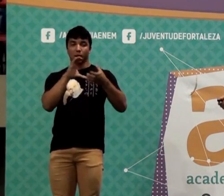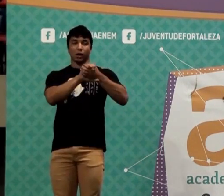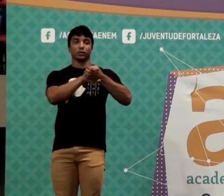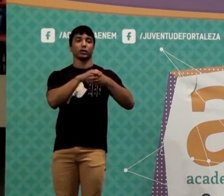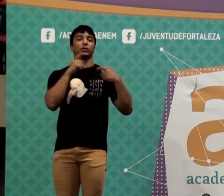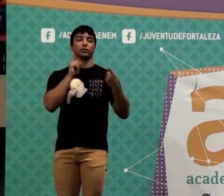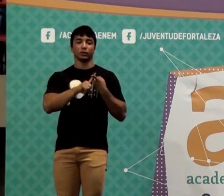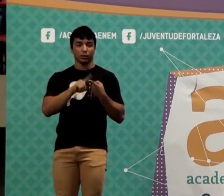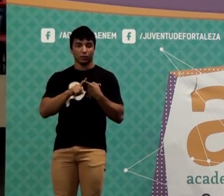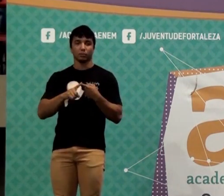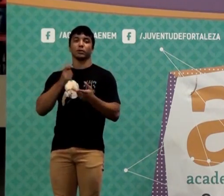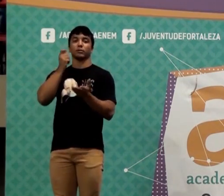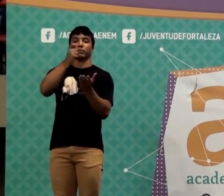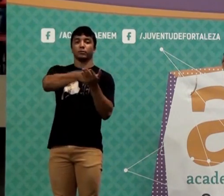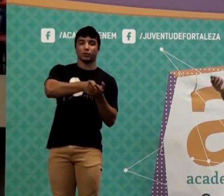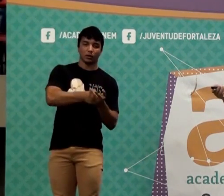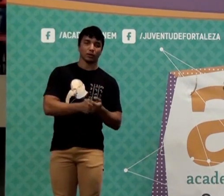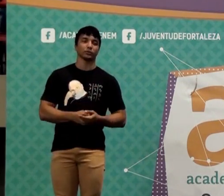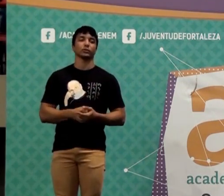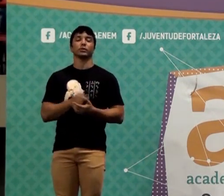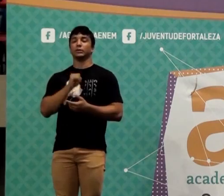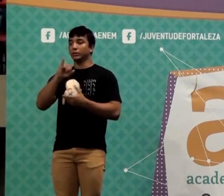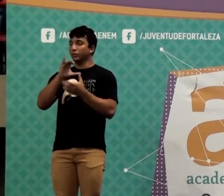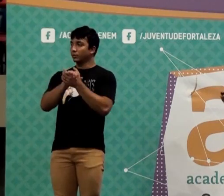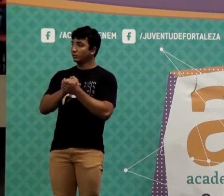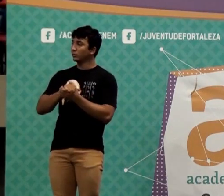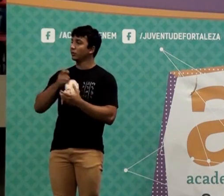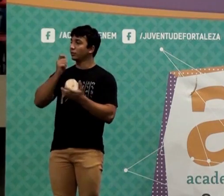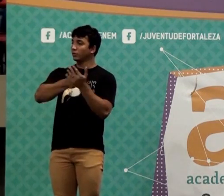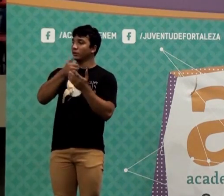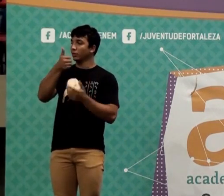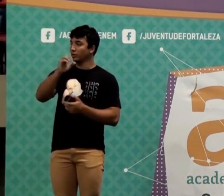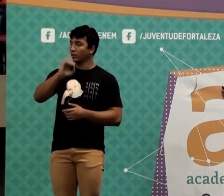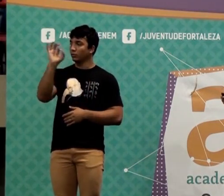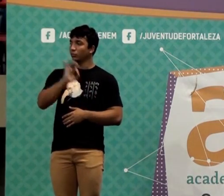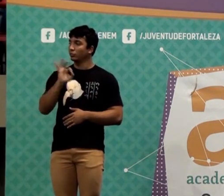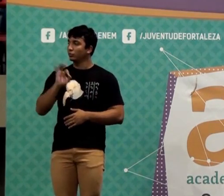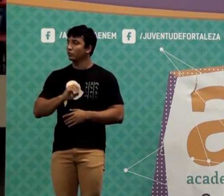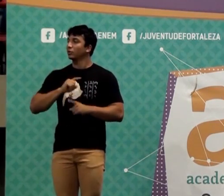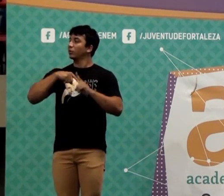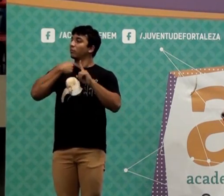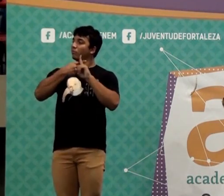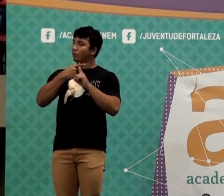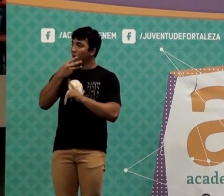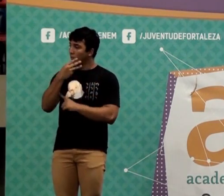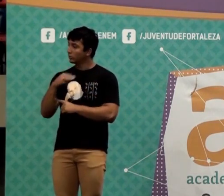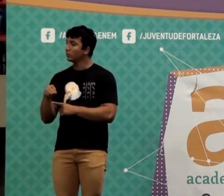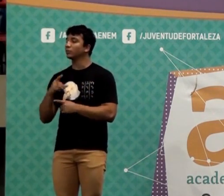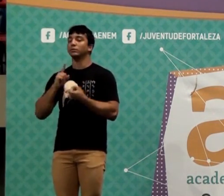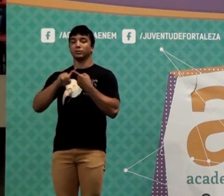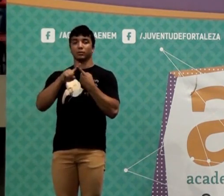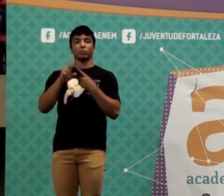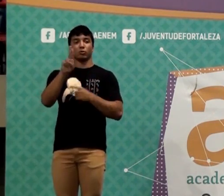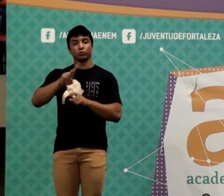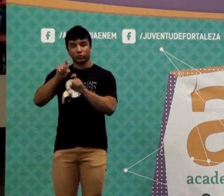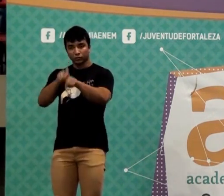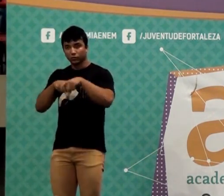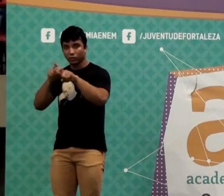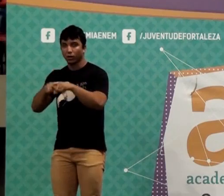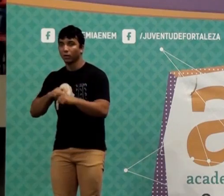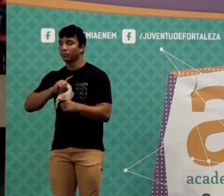essa taxa, professor? Porque ele vai ter que levar produtos quando viajar. Quem paga é tu. E ele não traz para ti nem um chaveiro. Tá